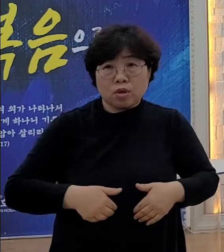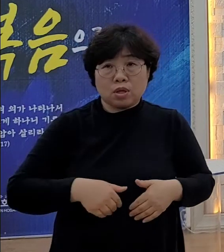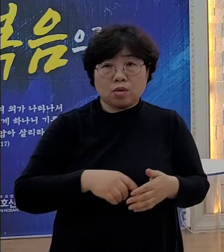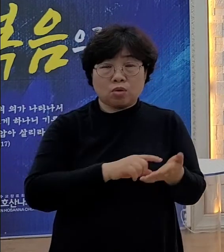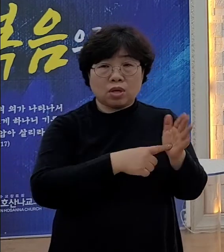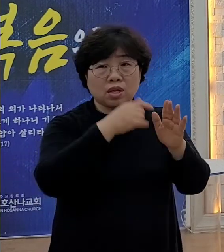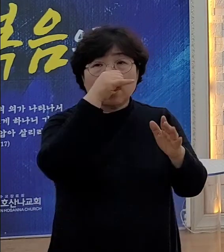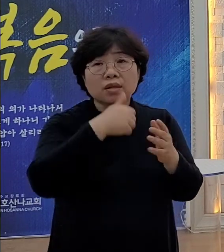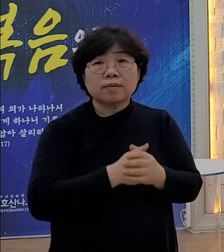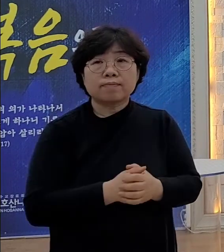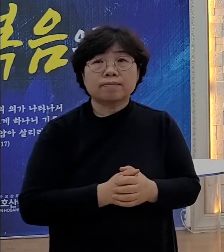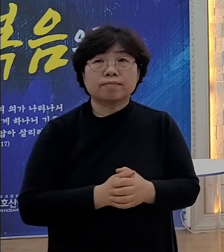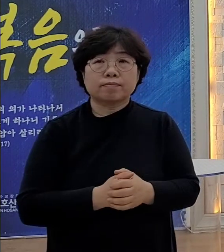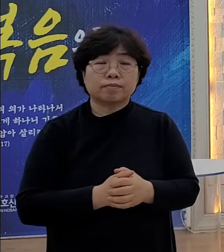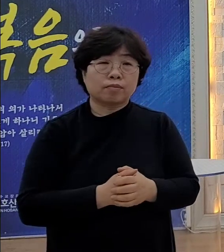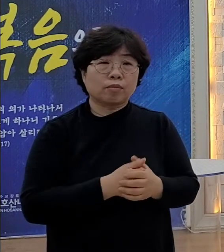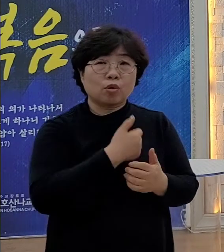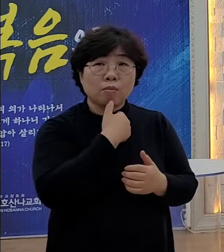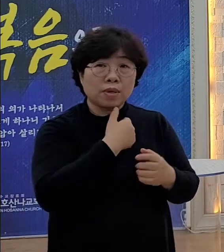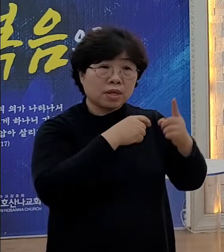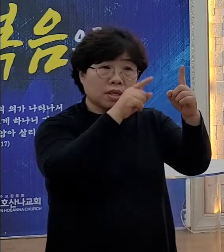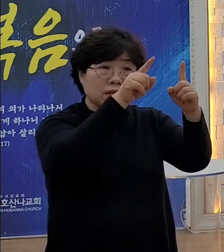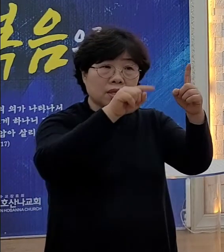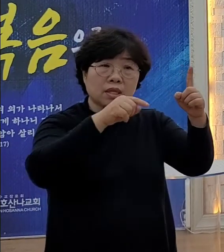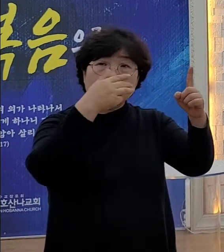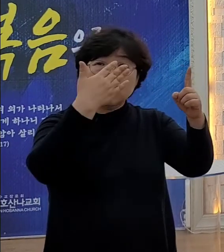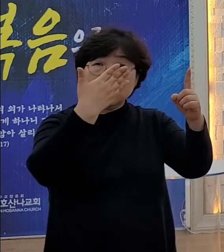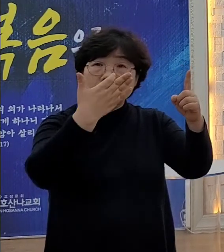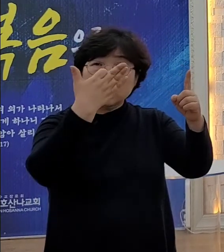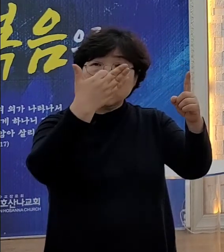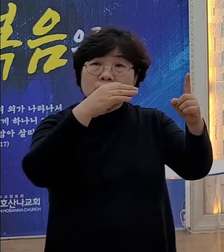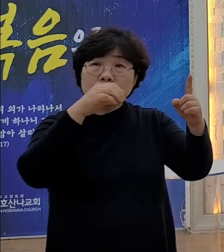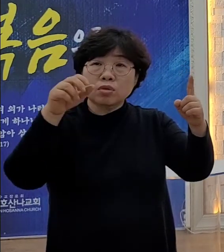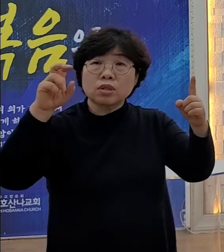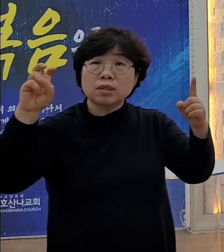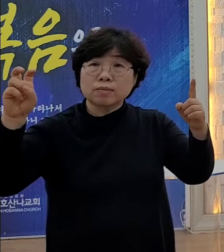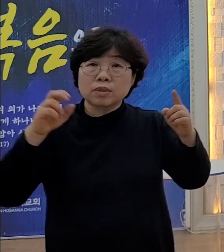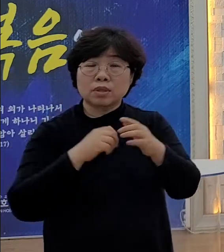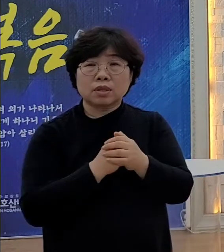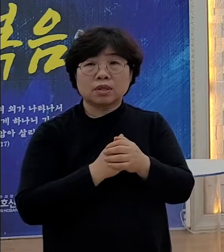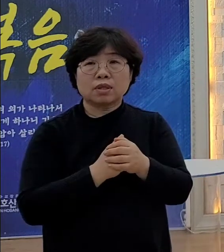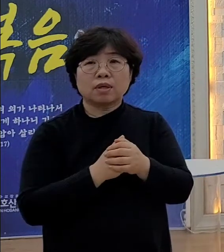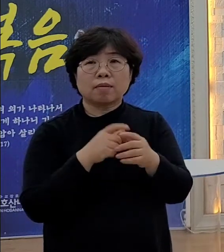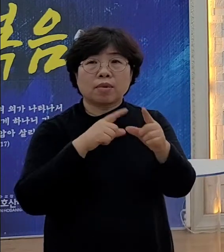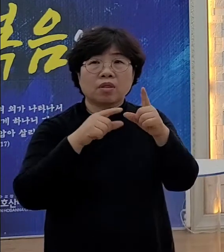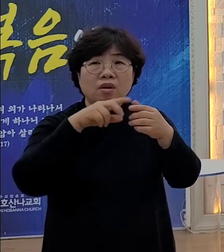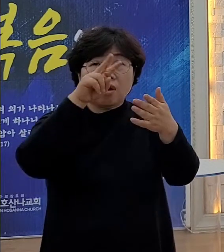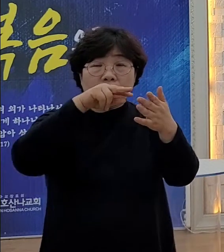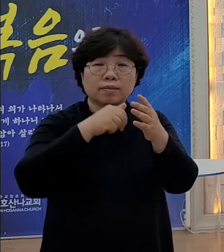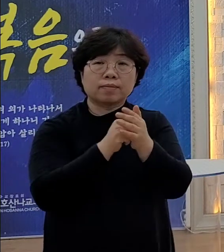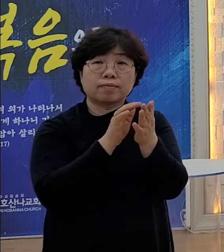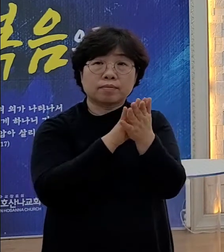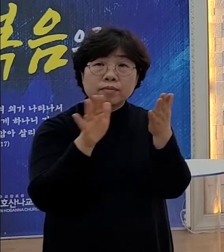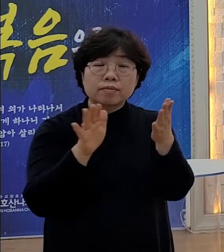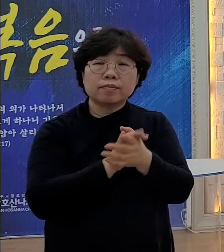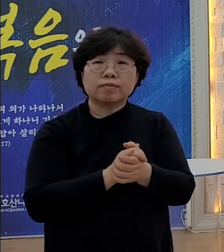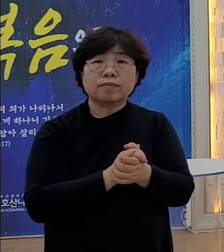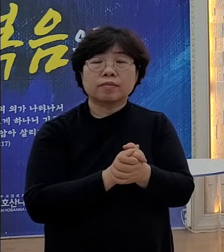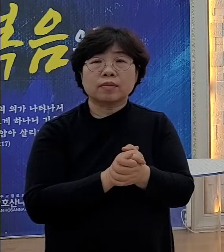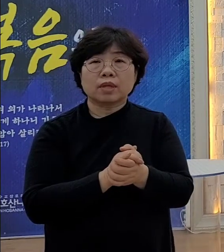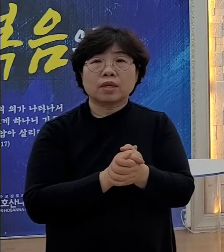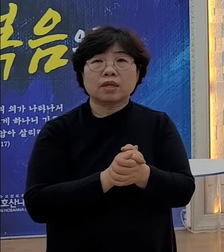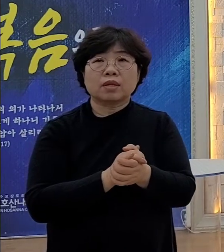19절과 20절에 보면 우리 19절 20절 우리 읽었는데 한 번 더 이게